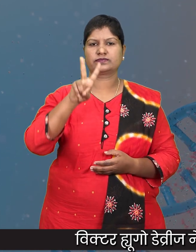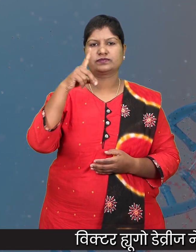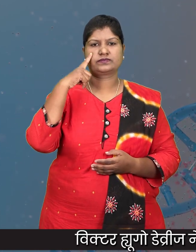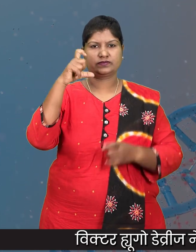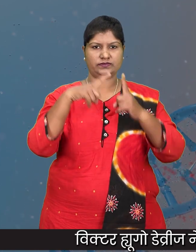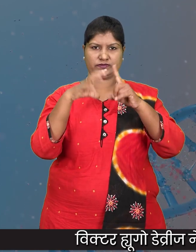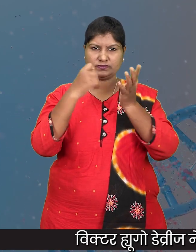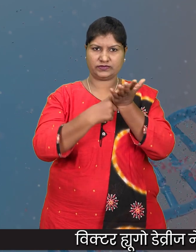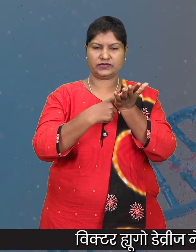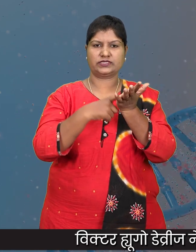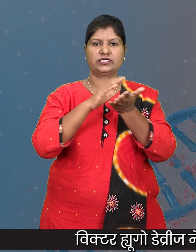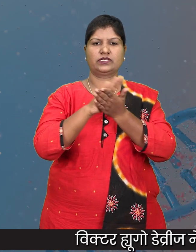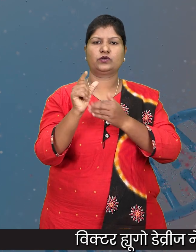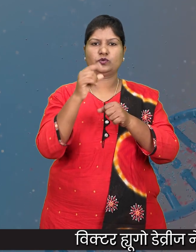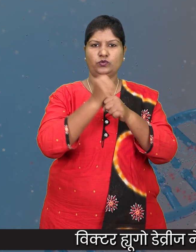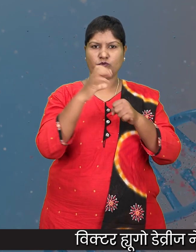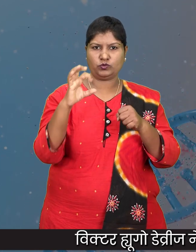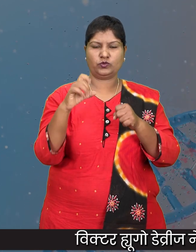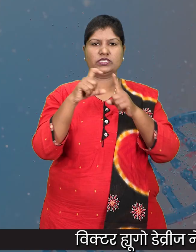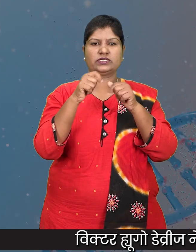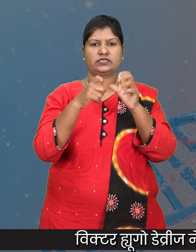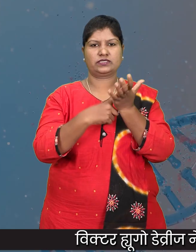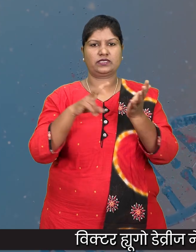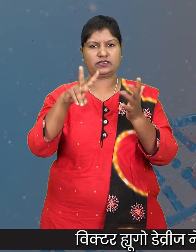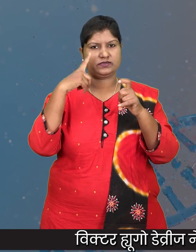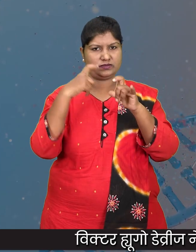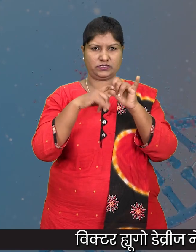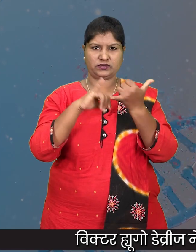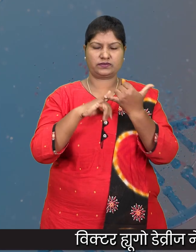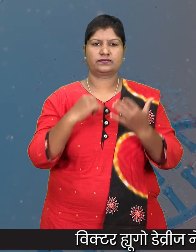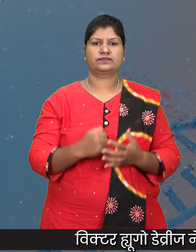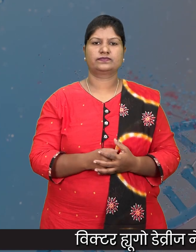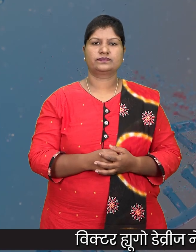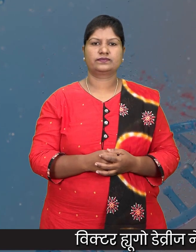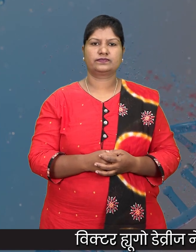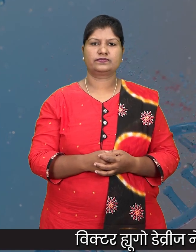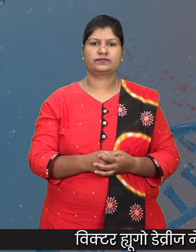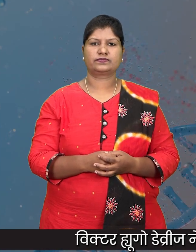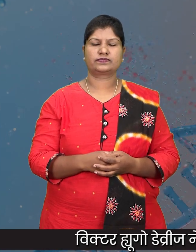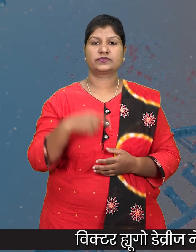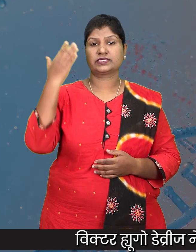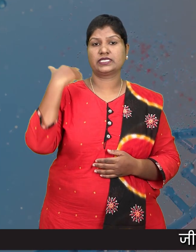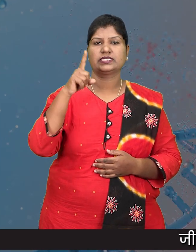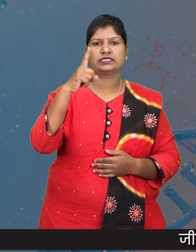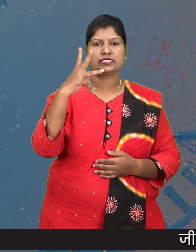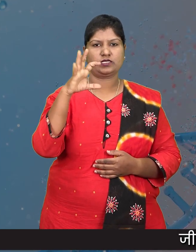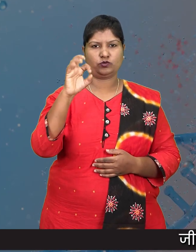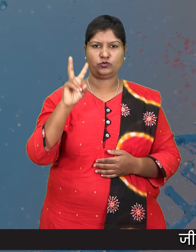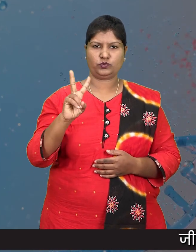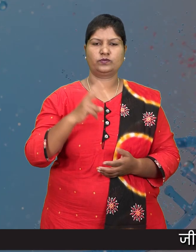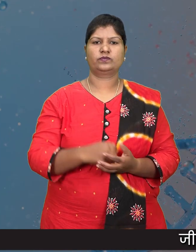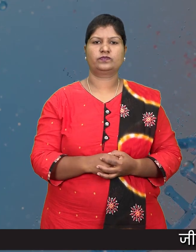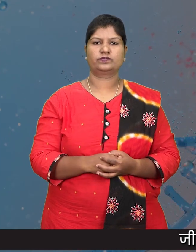विक्टर हुगो ड्रेविस ने 1902 में इस विचार को प्रस्तावित किया कि जीव